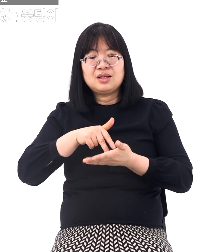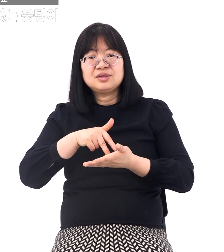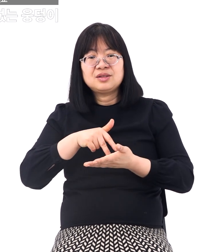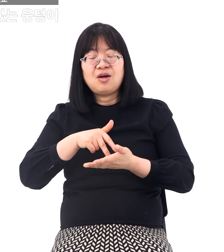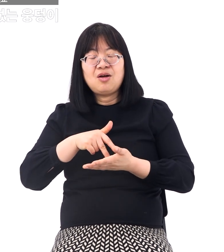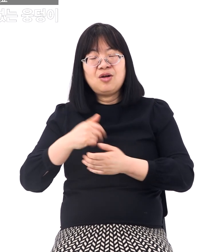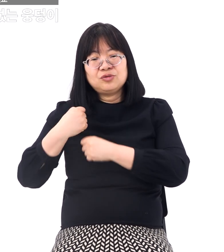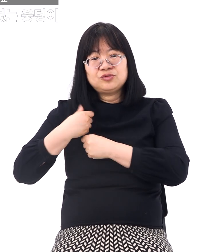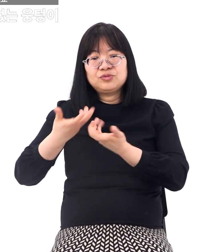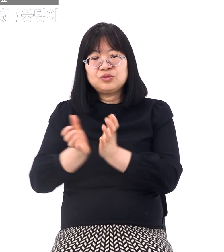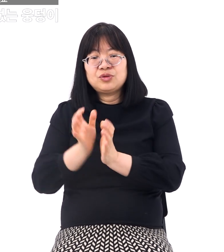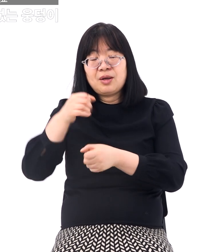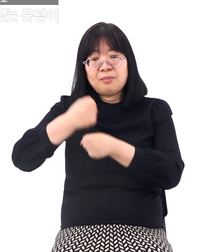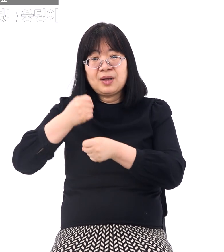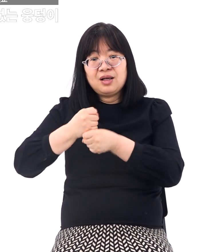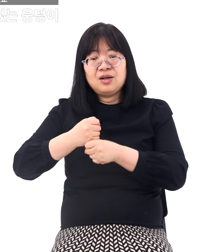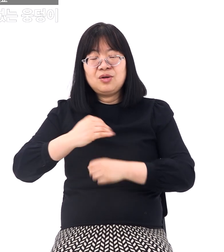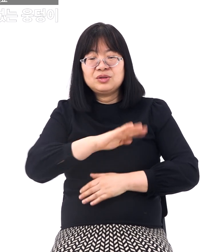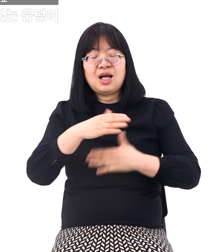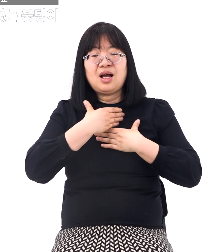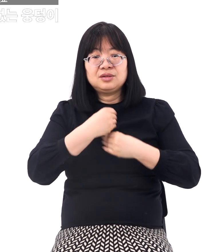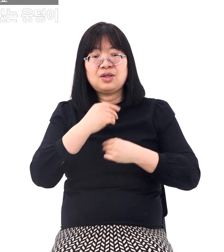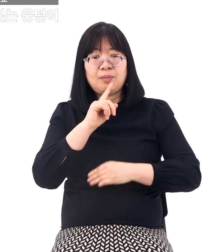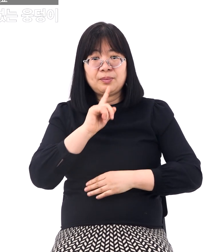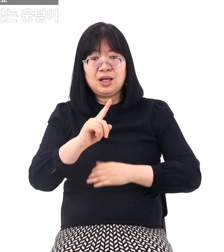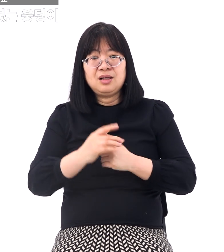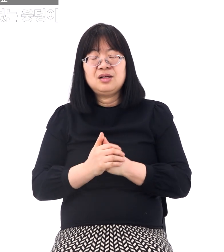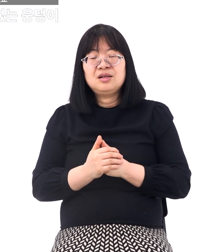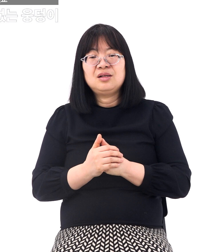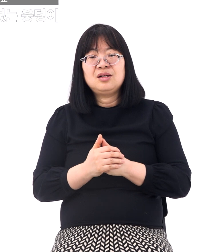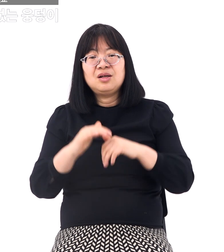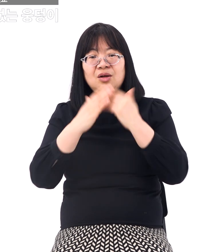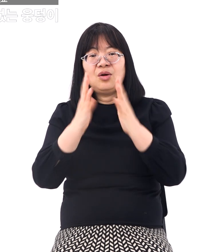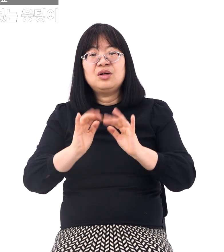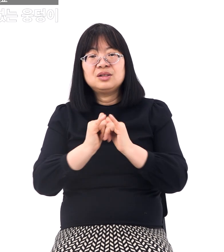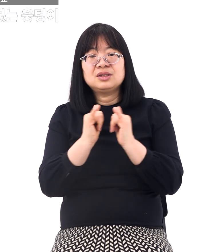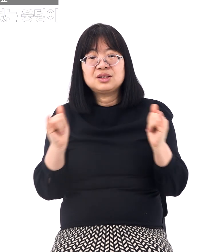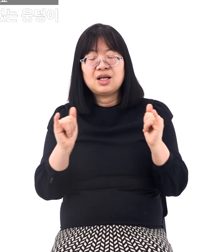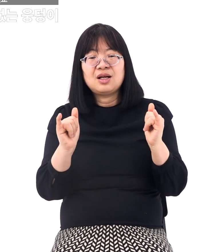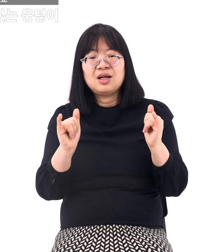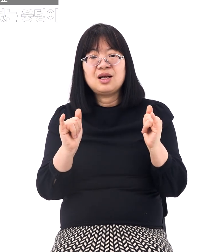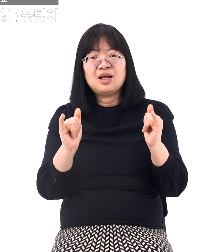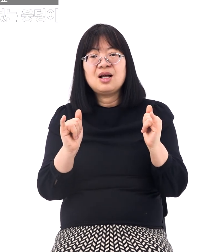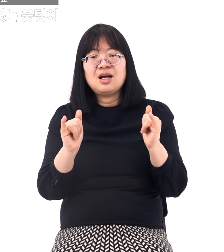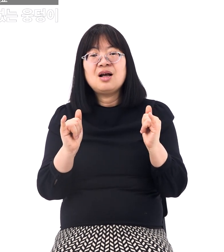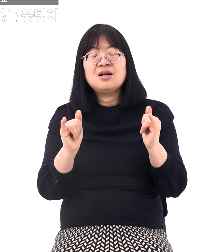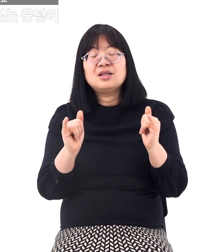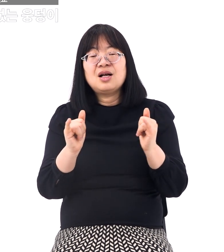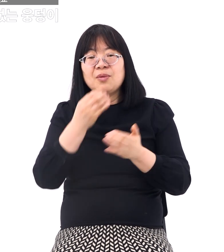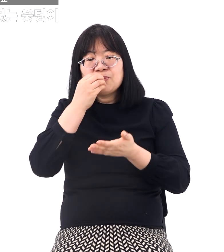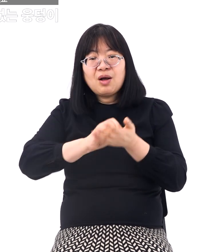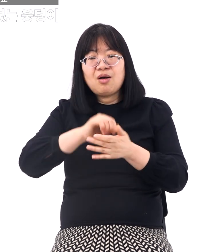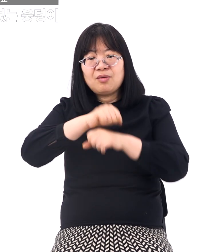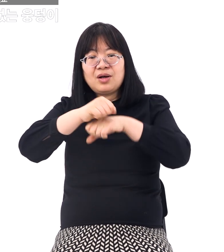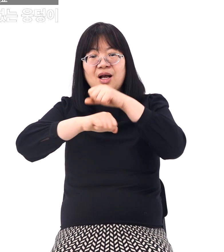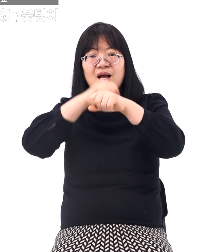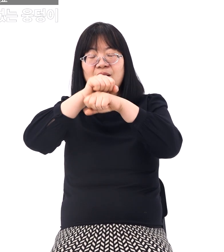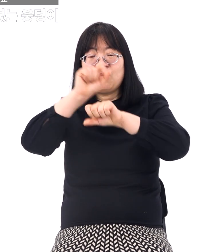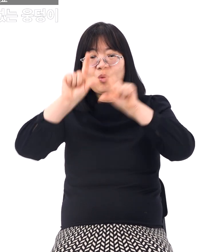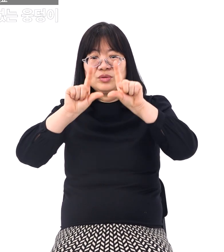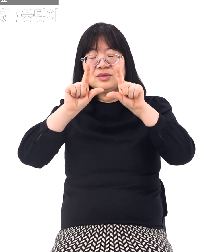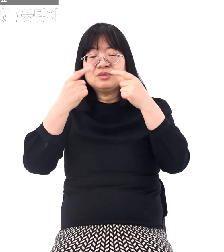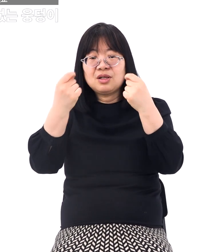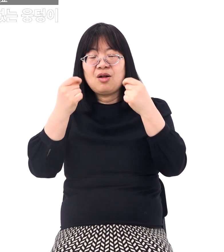요새를 만들고 우리가 안전할 것이다. 온 인류가 바벨을 쌓을 때의 모습처럼 우리가